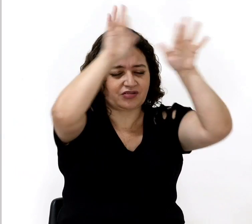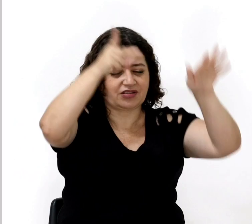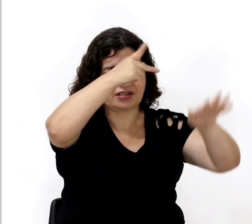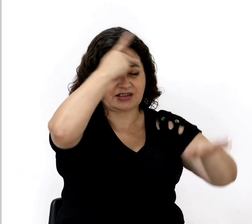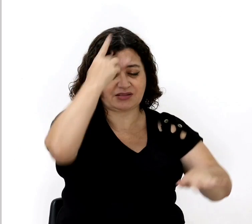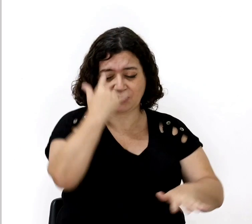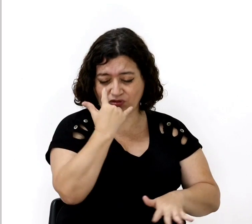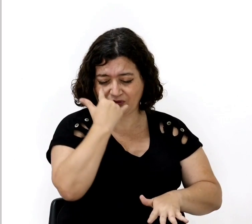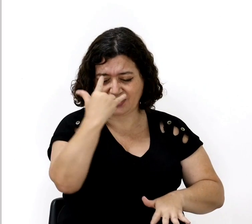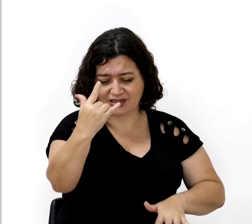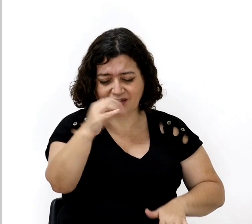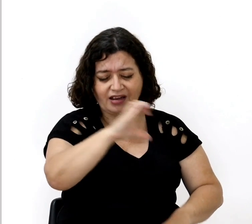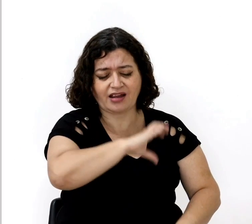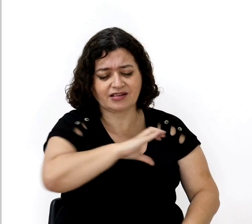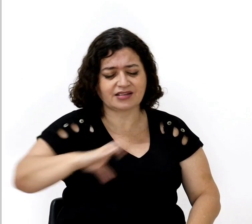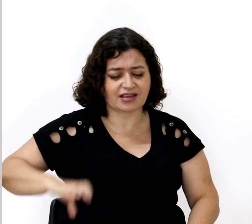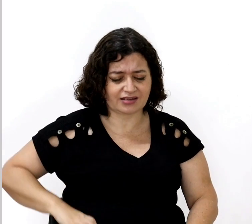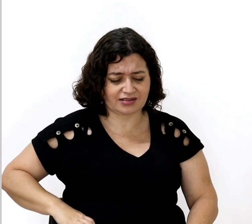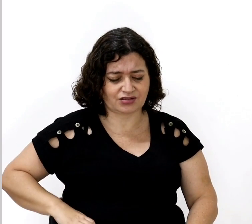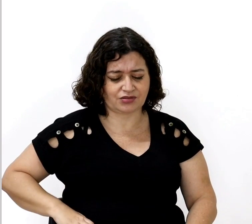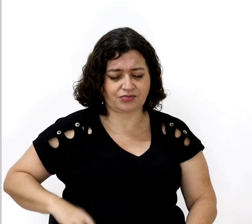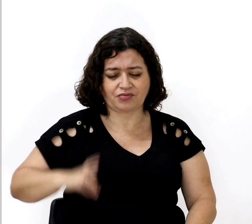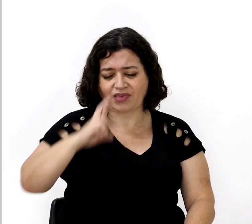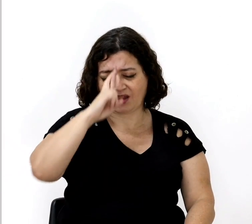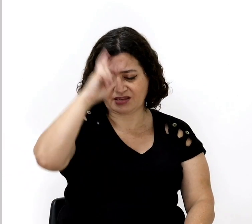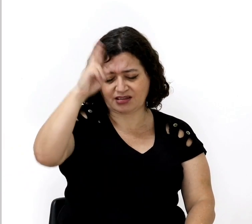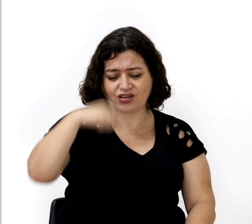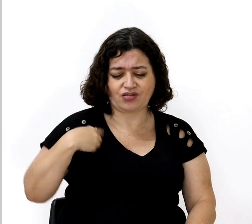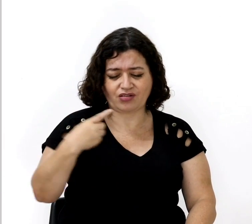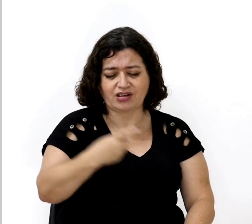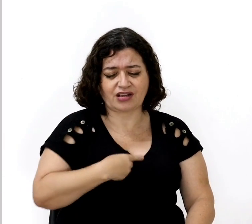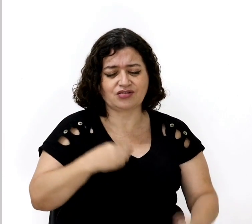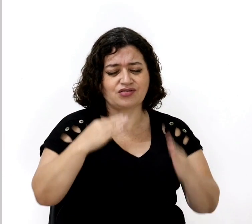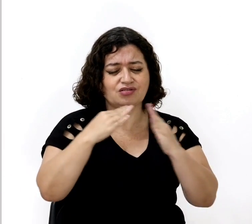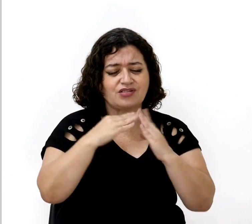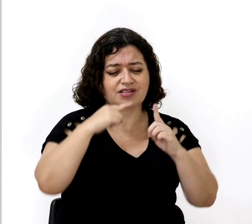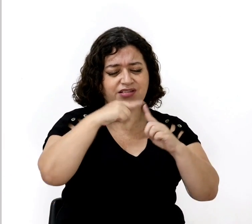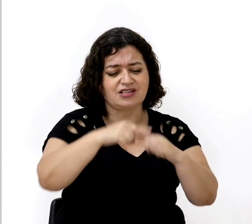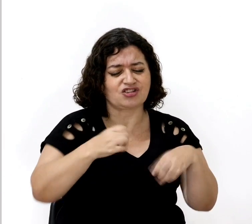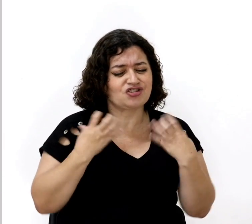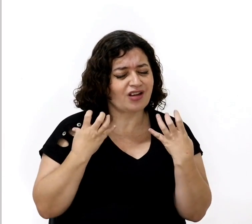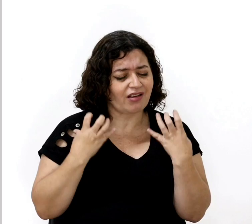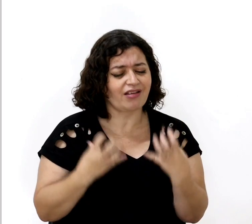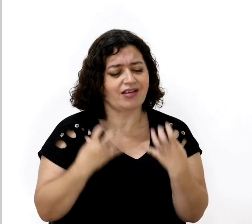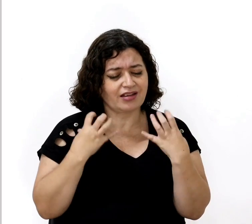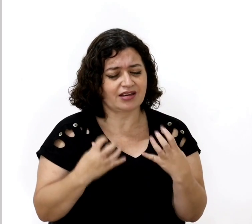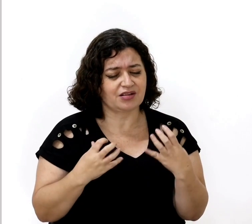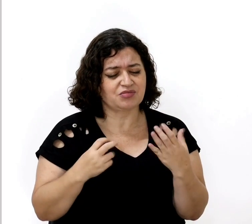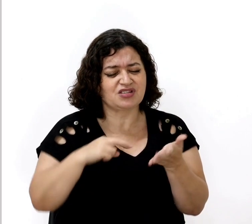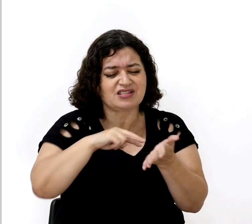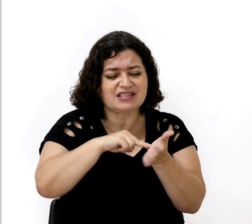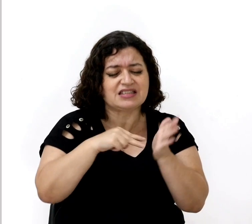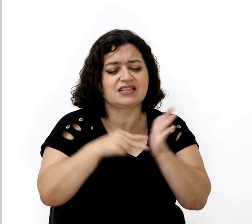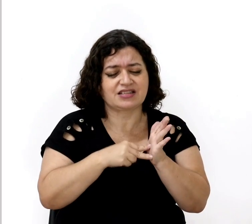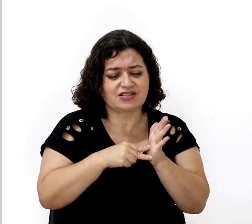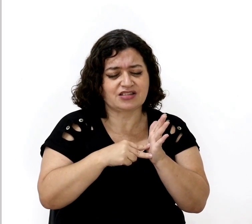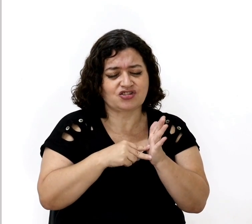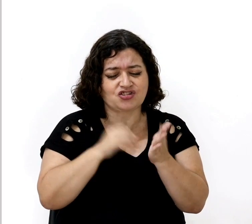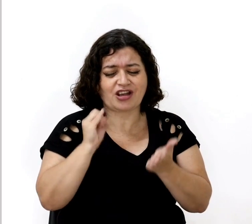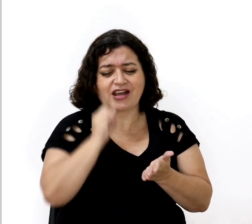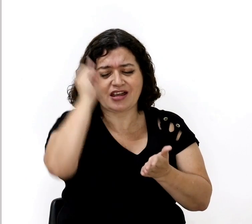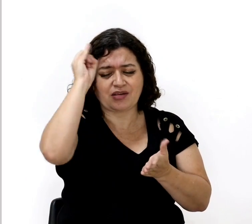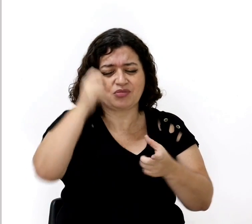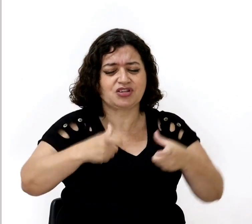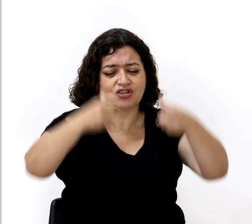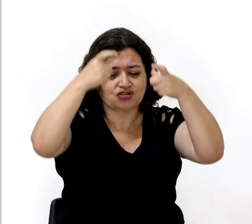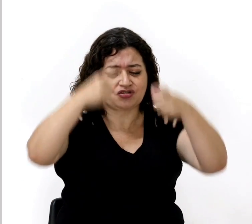a Cristo. Senhor, nós queremos que a nossa igreja tenha significado, seja